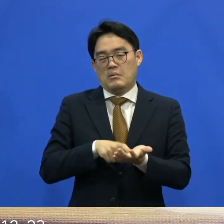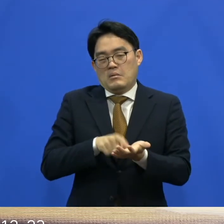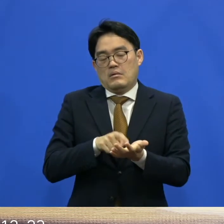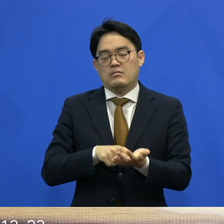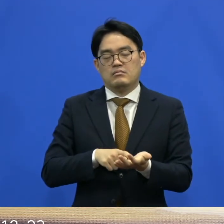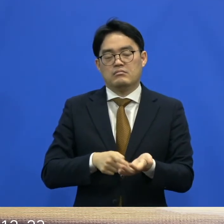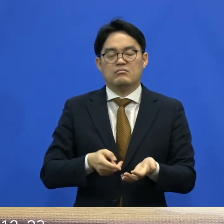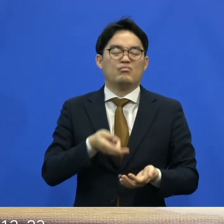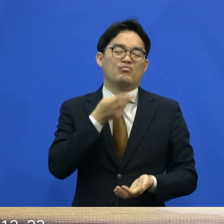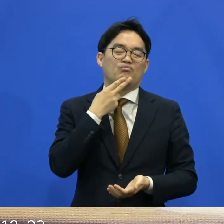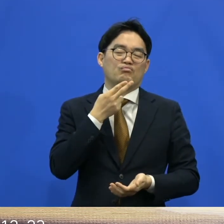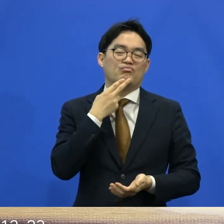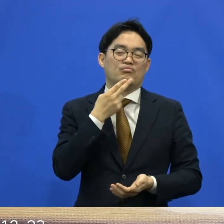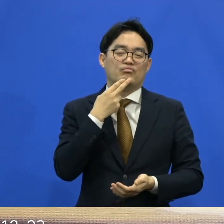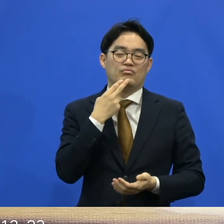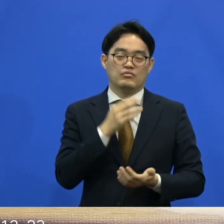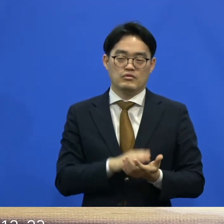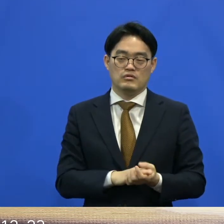초급 과정이 아닙니다.